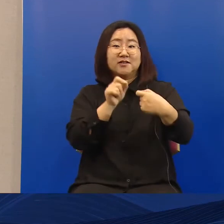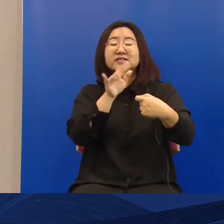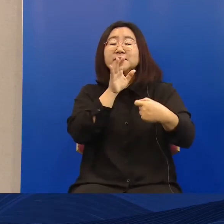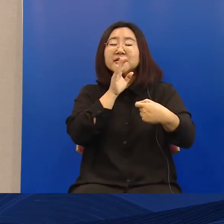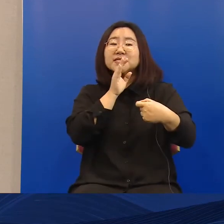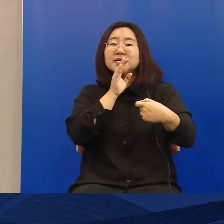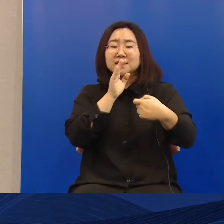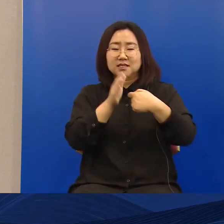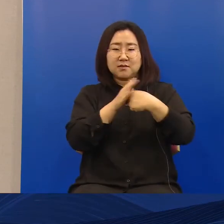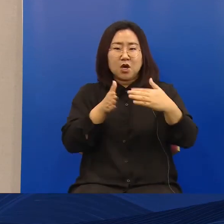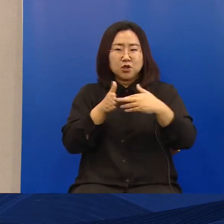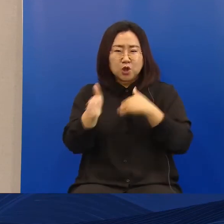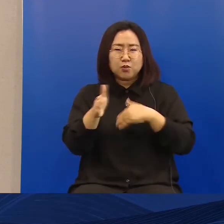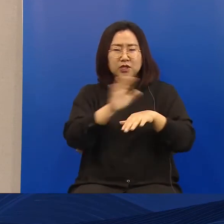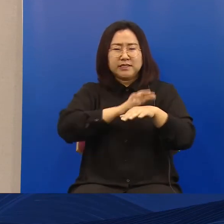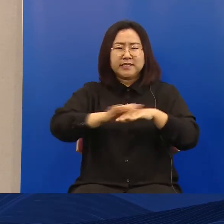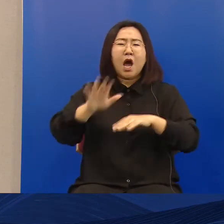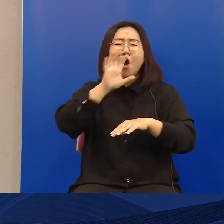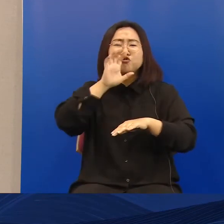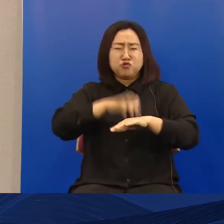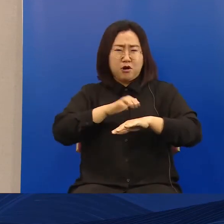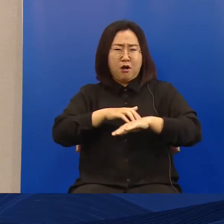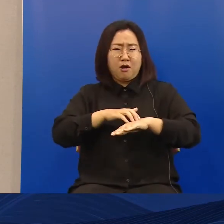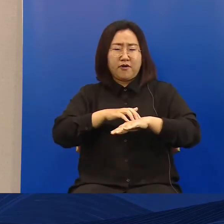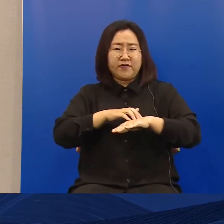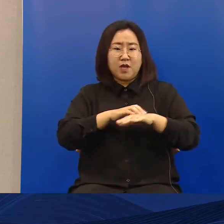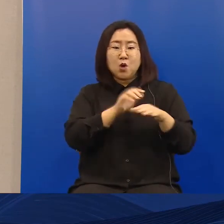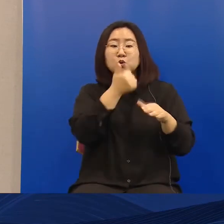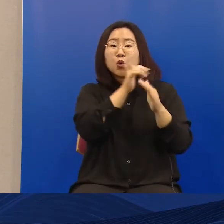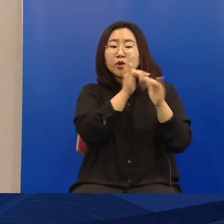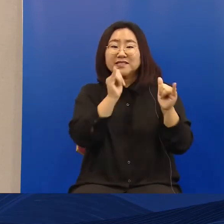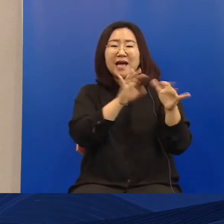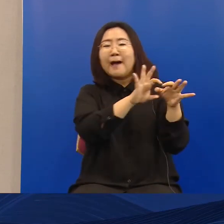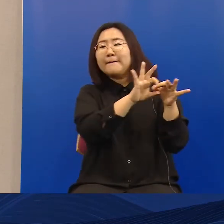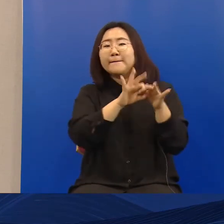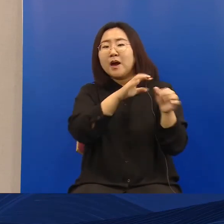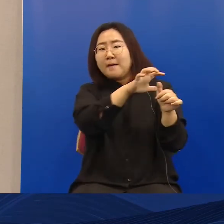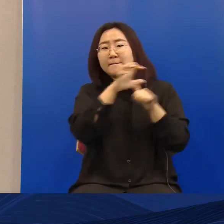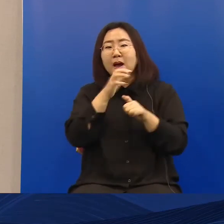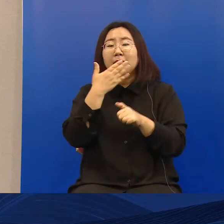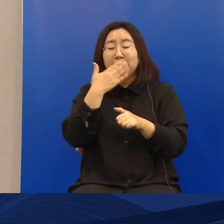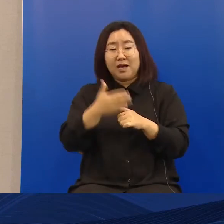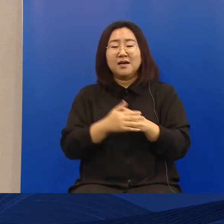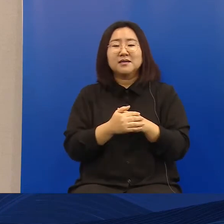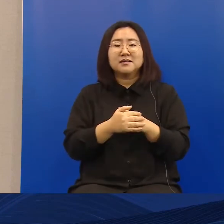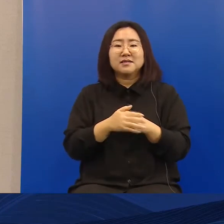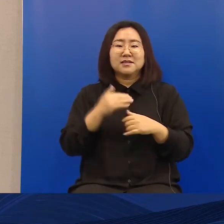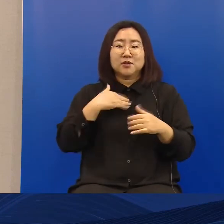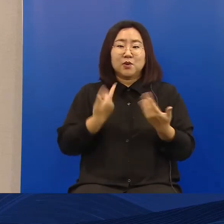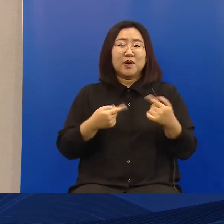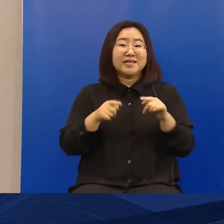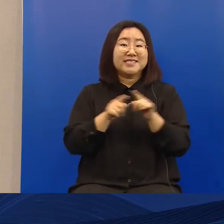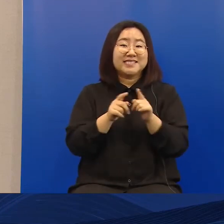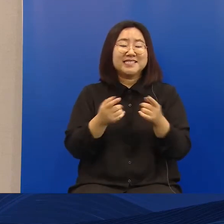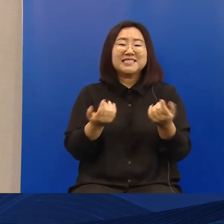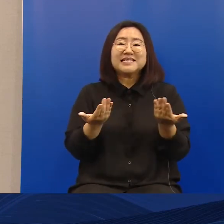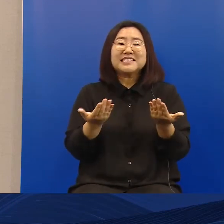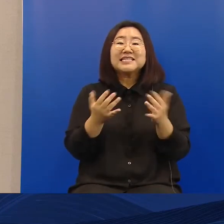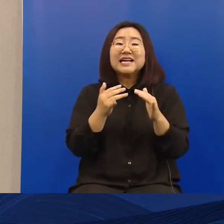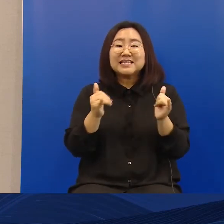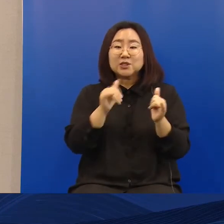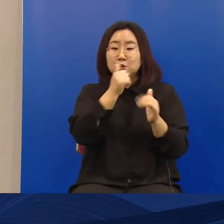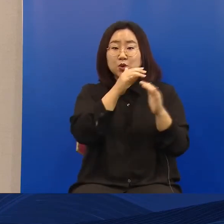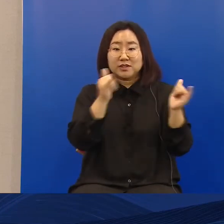자, 이거는요, 전문적이고 잘 훈련된 통역사를 통해서 할 수가 있죠. 그리고 오늘날 저와 함께 일하시는 뛰어난 통역사들이